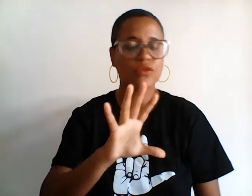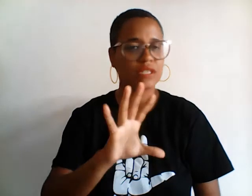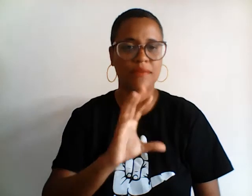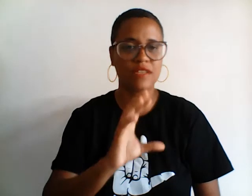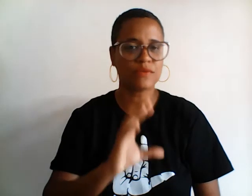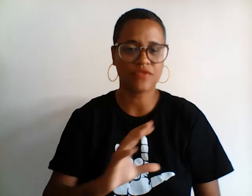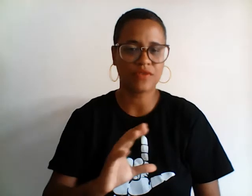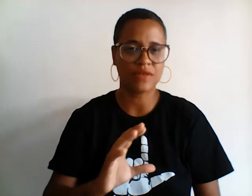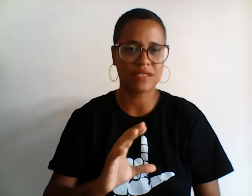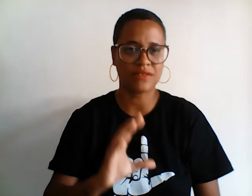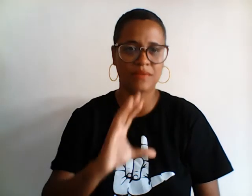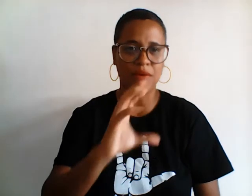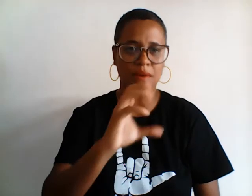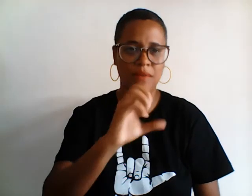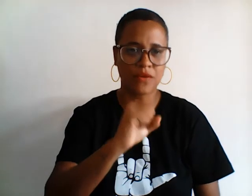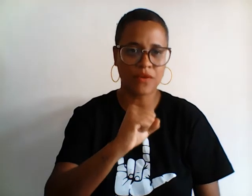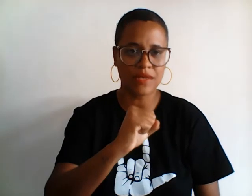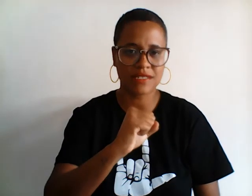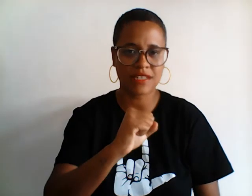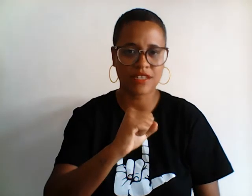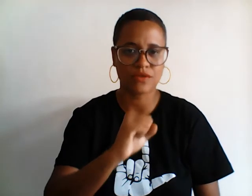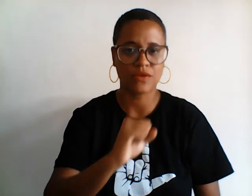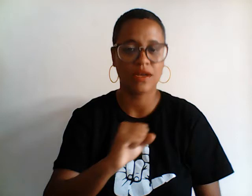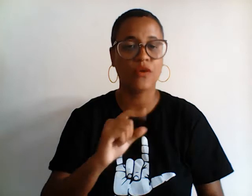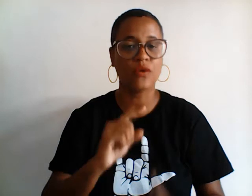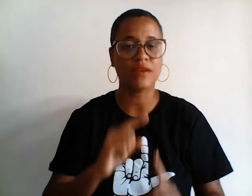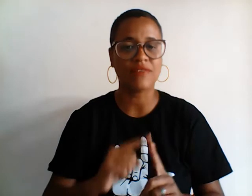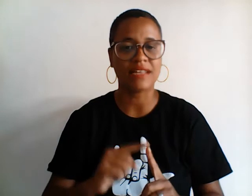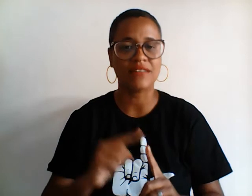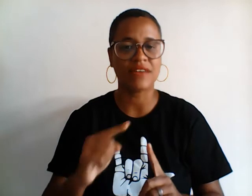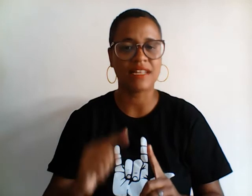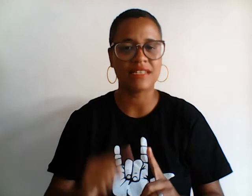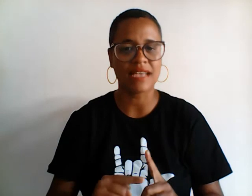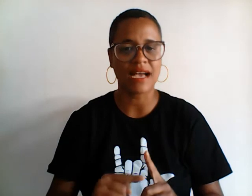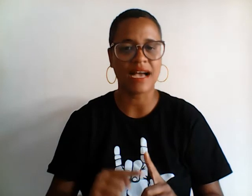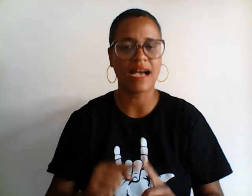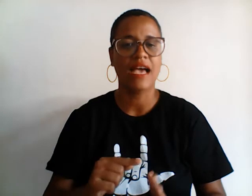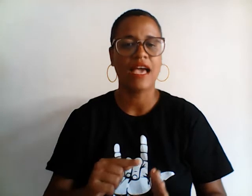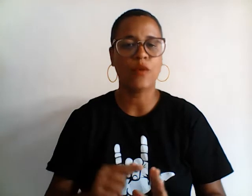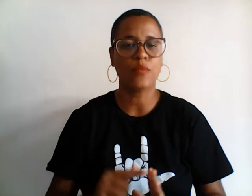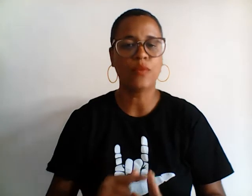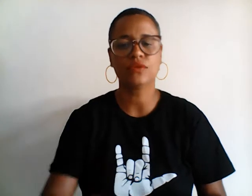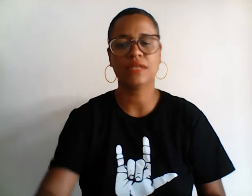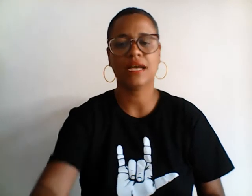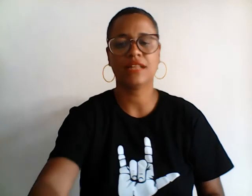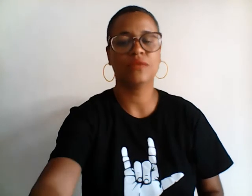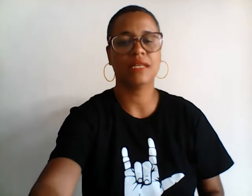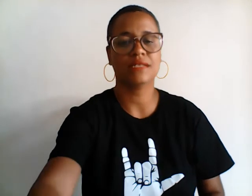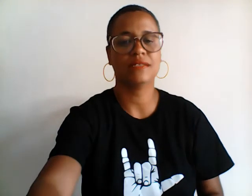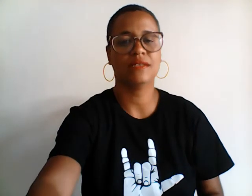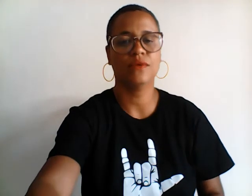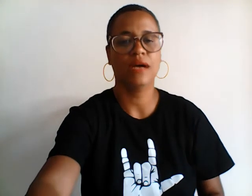têm a mesma configuração de mão, a mão com esse gesto. O que vai diferenciar é o ponto de articulação,